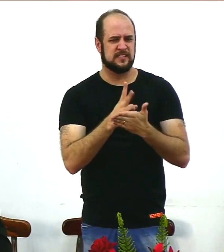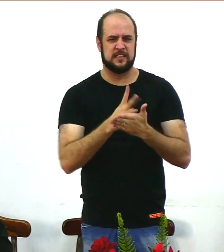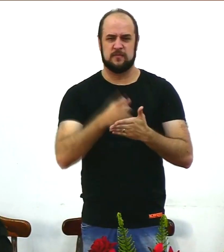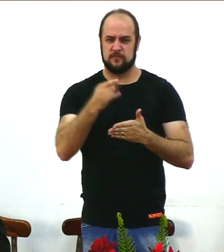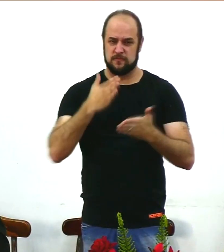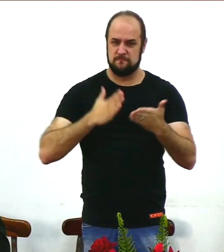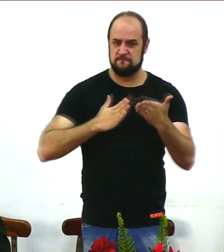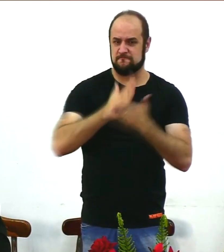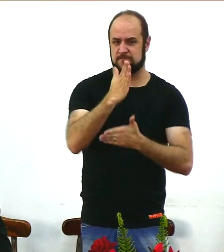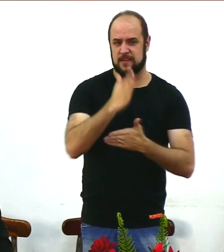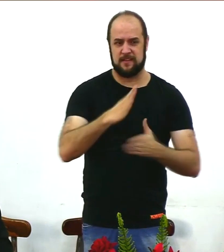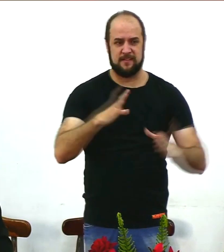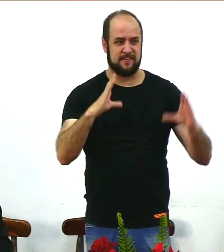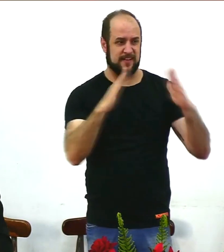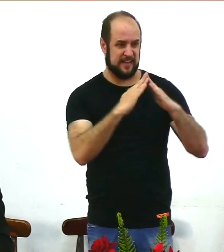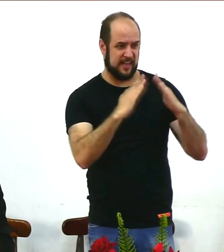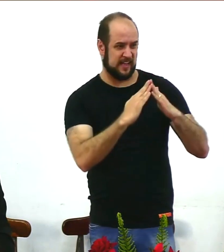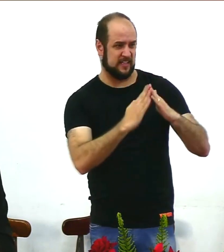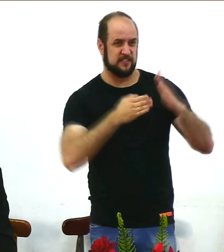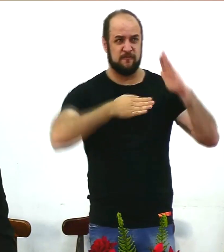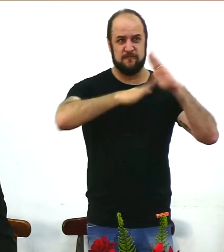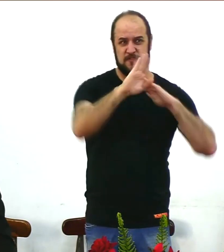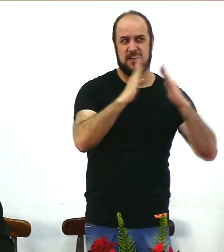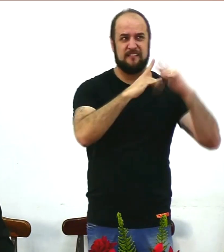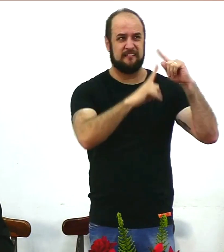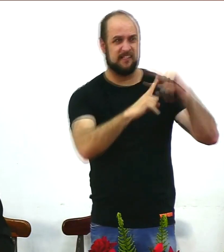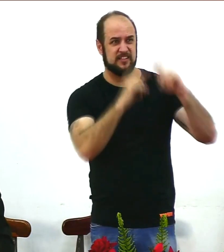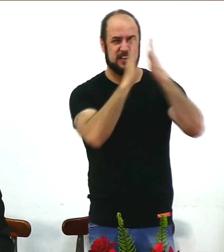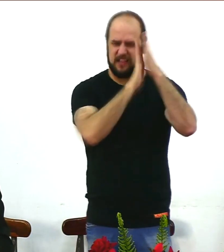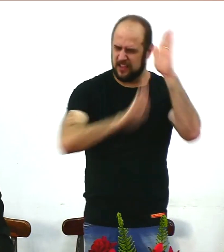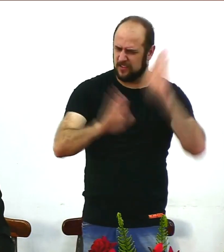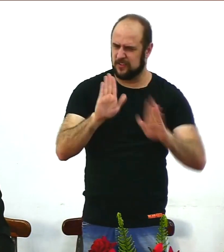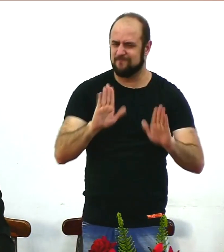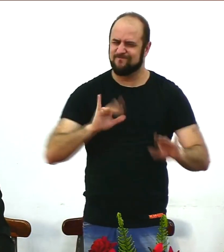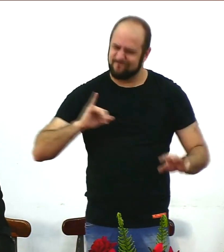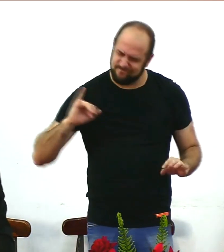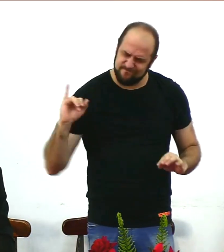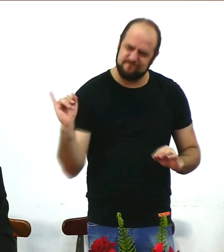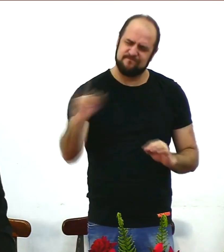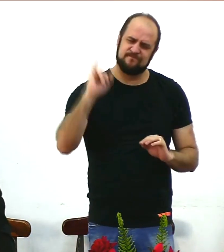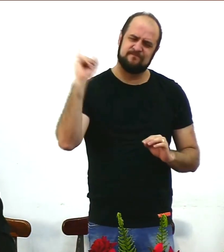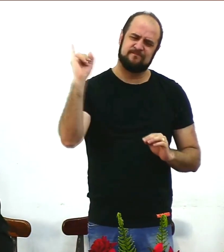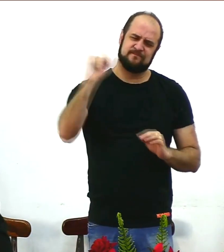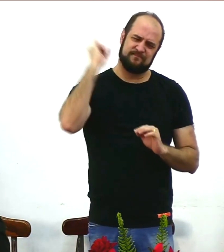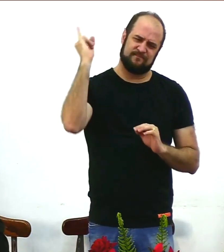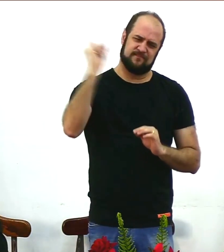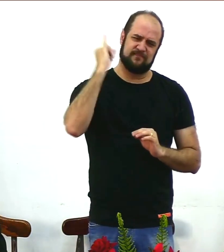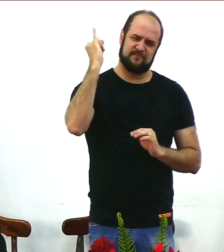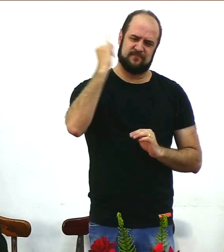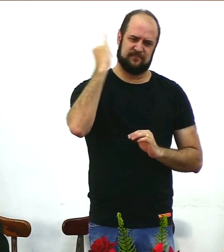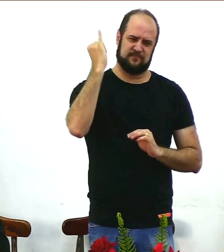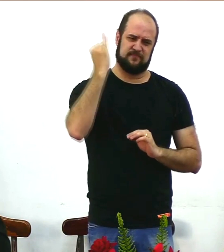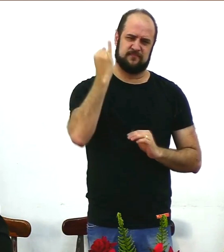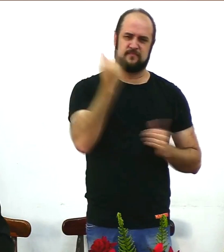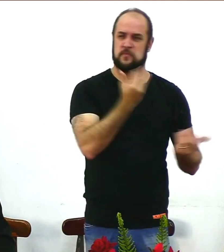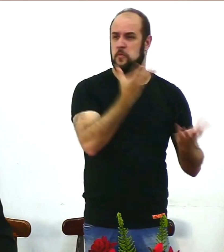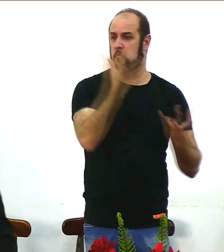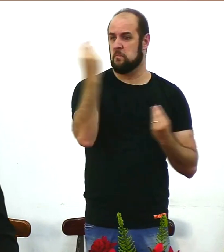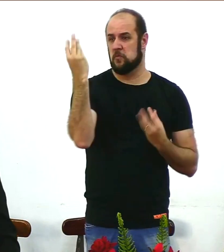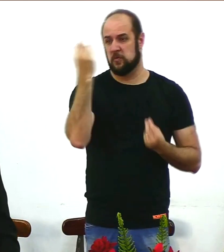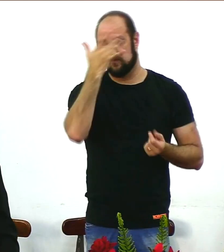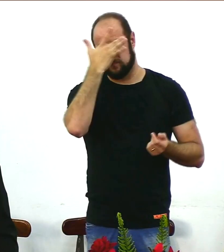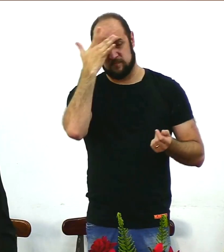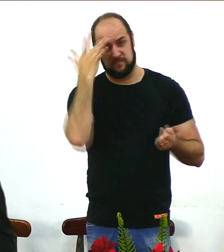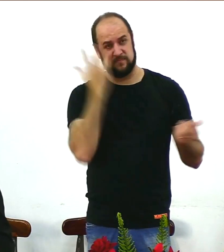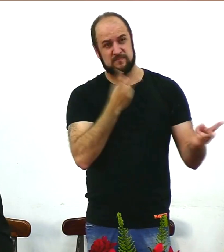coisas que têm muito valor, grande valor, imenso valor. Primeiro valor para